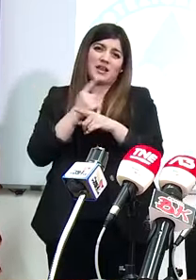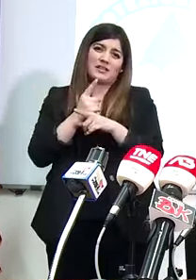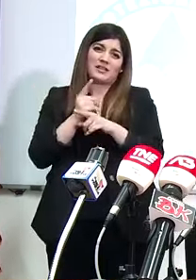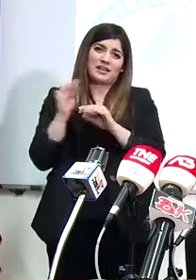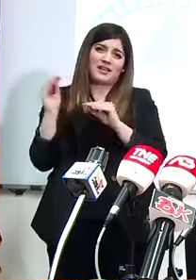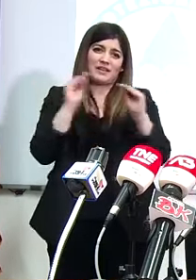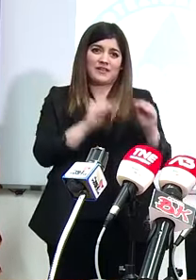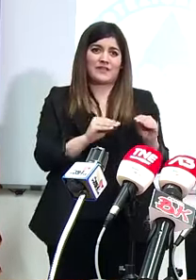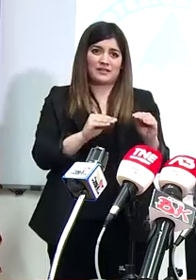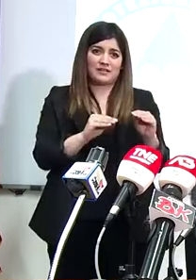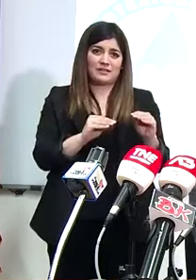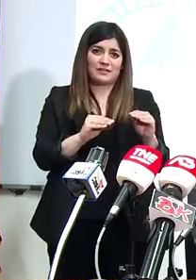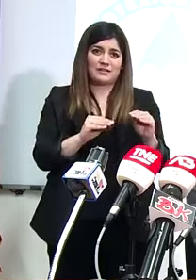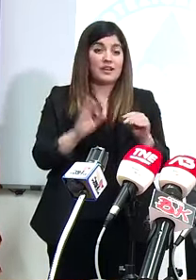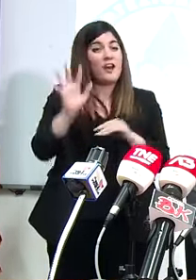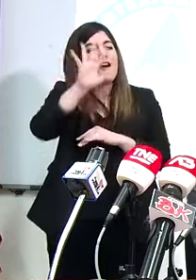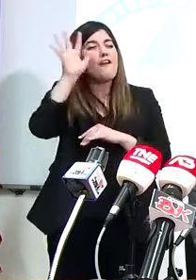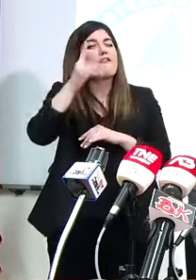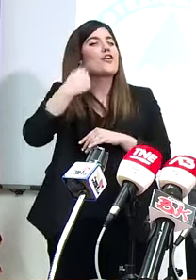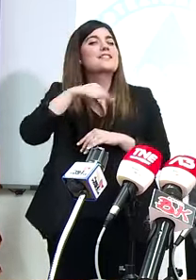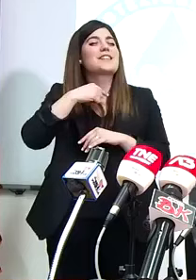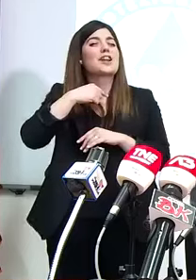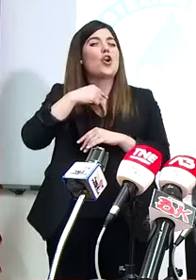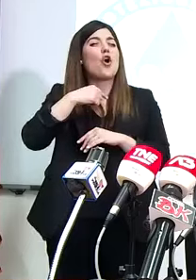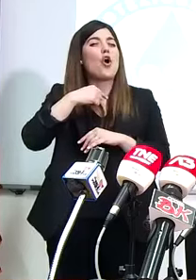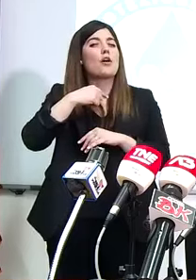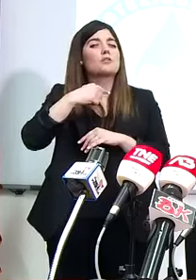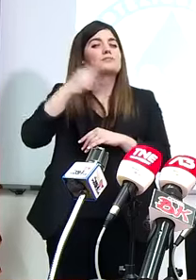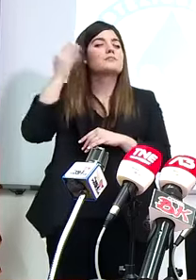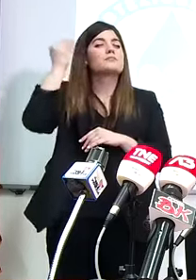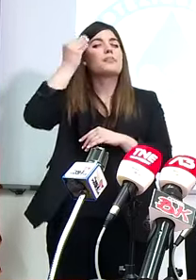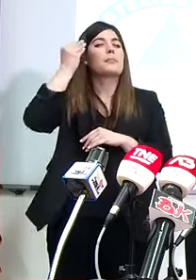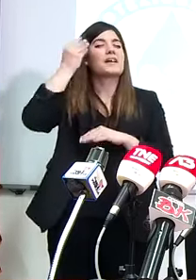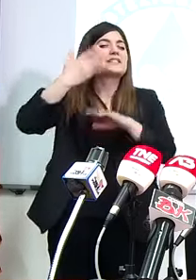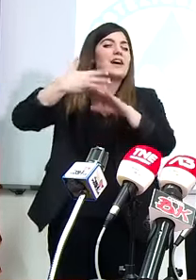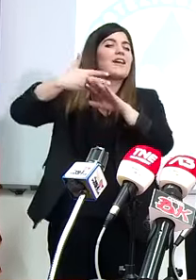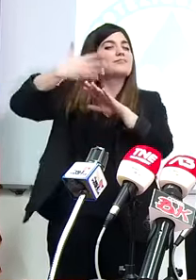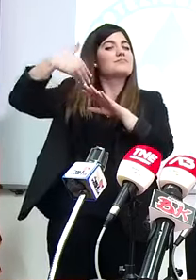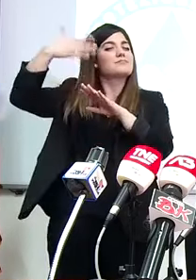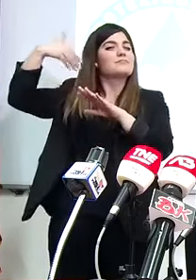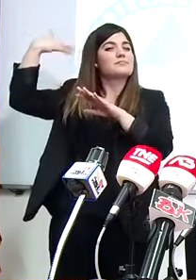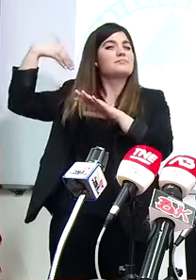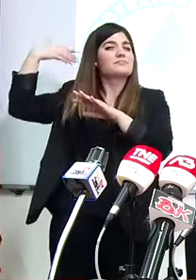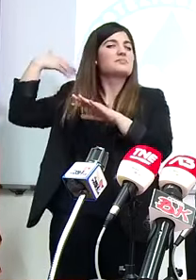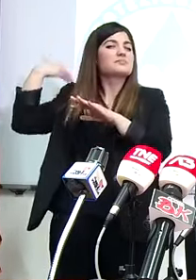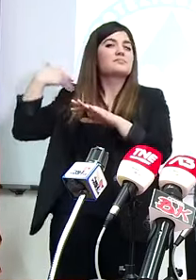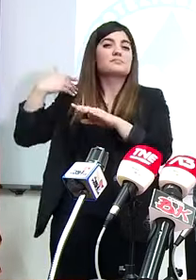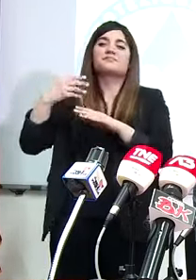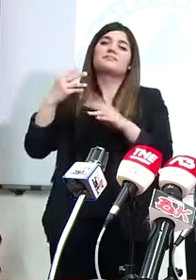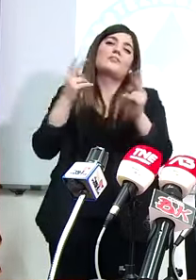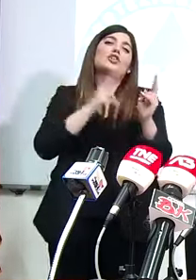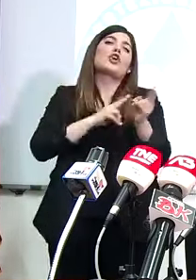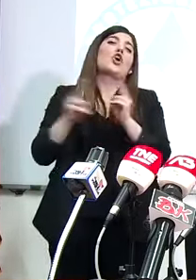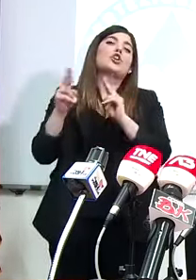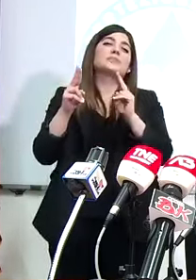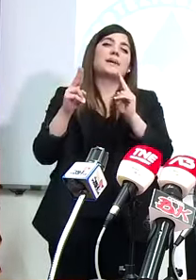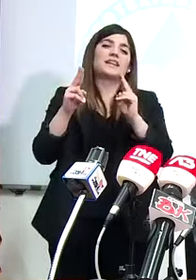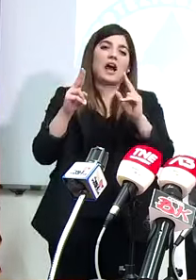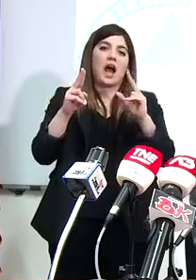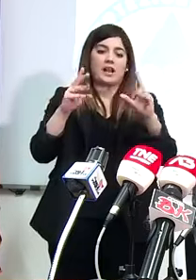probabilmente a quella corrente architettonica che è stata definita dal brutalismo dove l'ospedale sarà un parallelepipedo